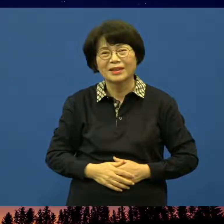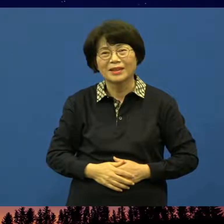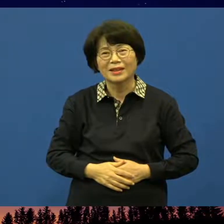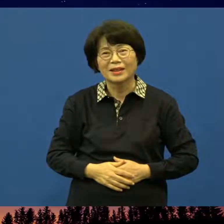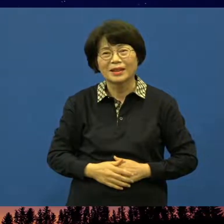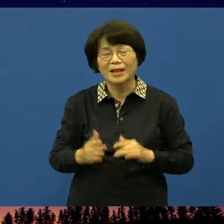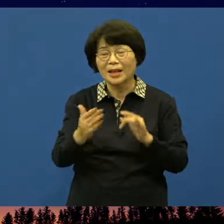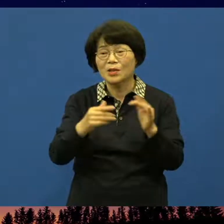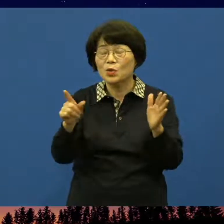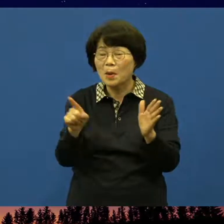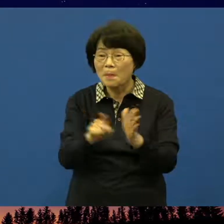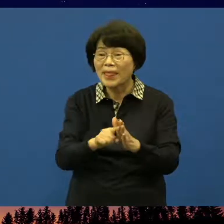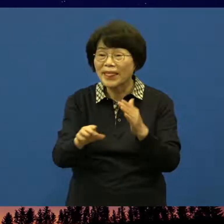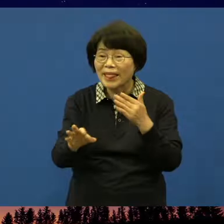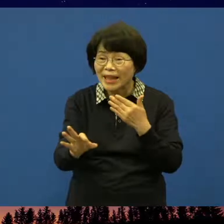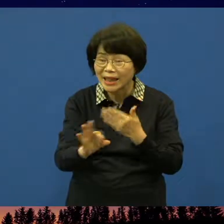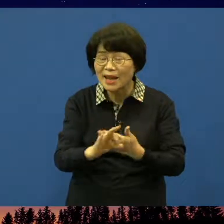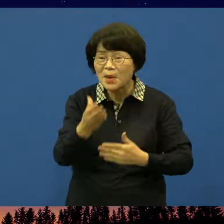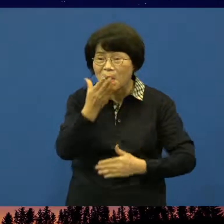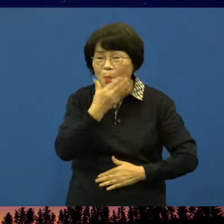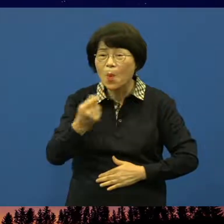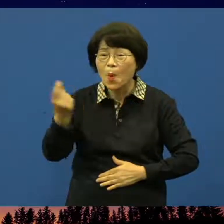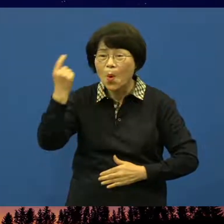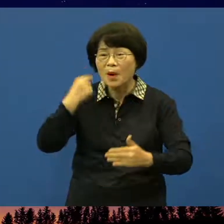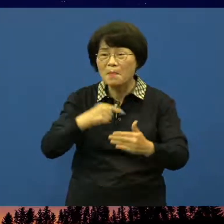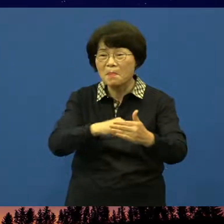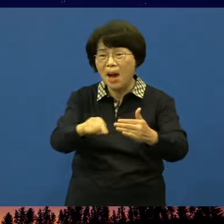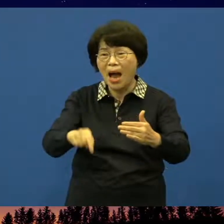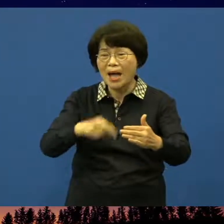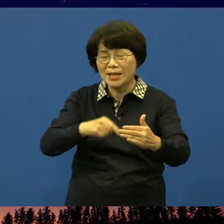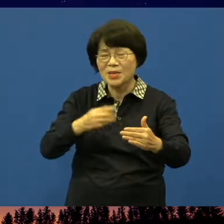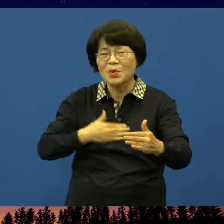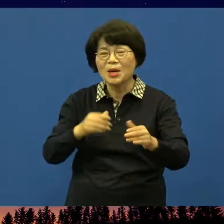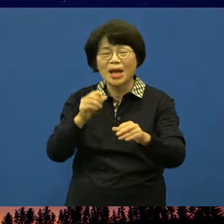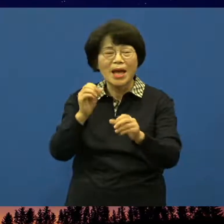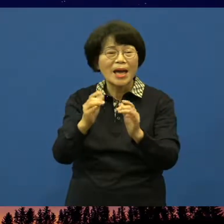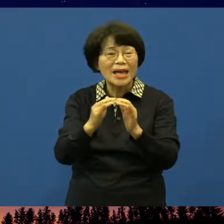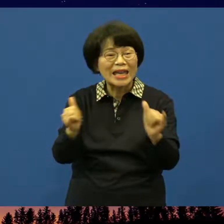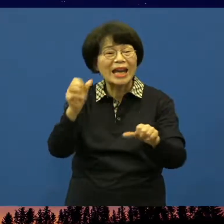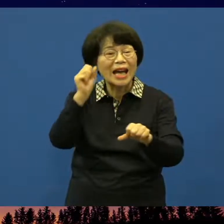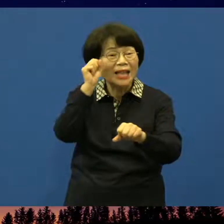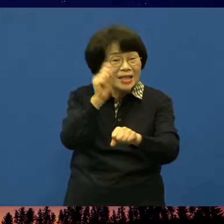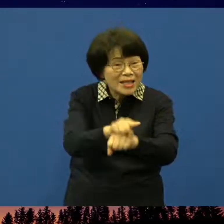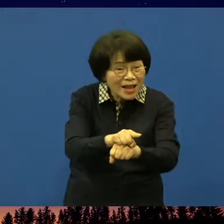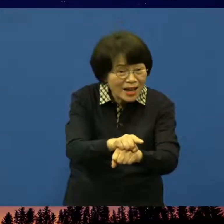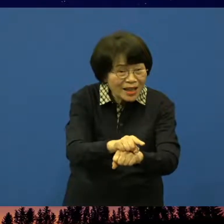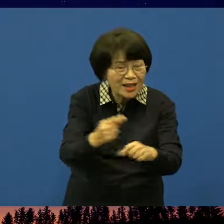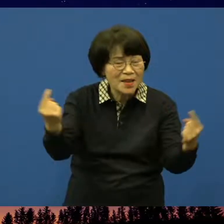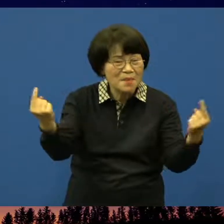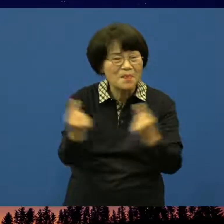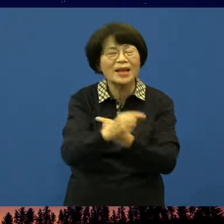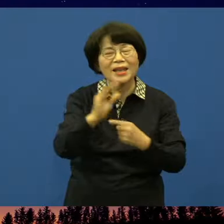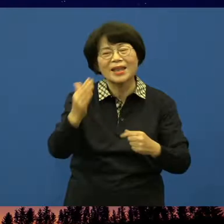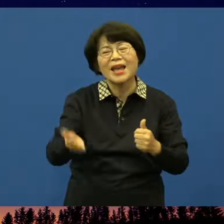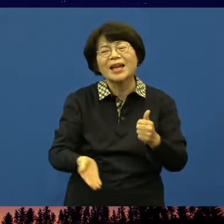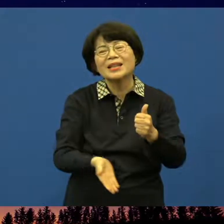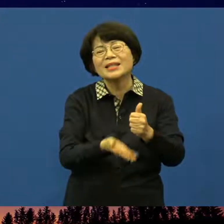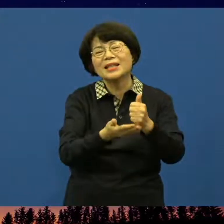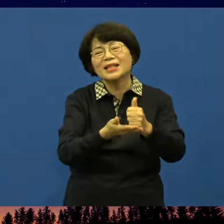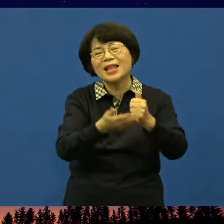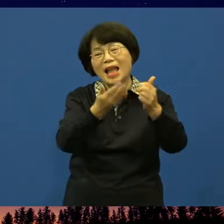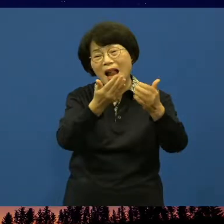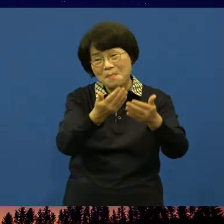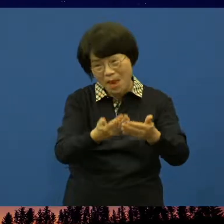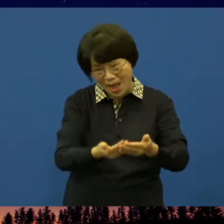여러분, 예수를 믿으면 이 복음 안에서 우리의 삶이 우리의 인간성을 바꾸어 놓는 것입니다. 칭찬할 만한 것.